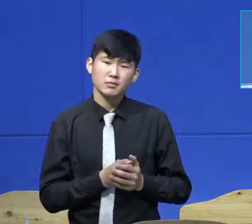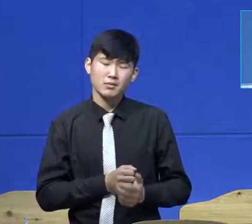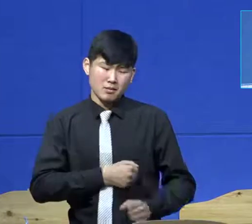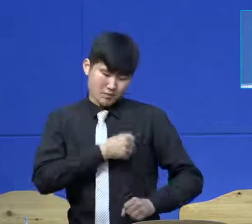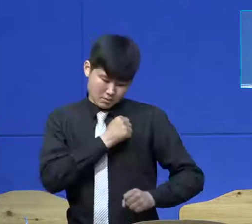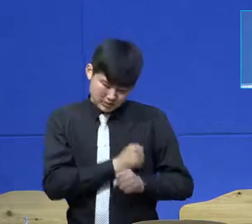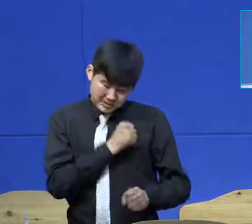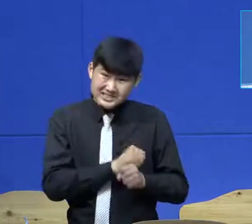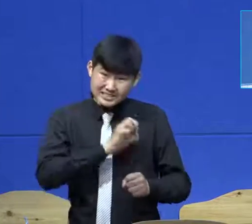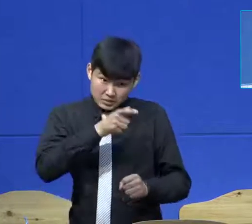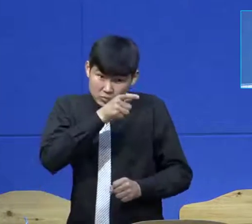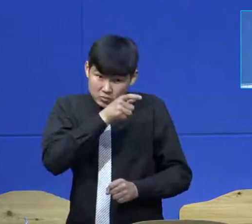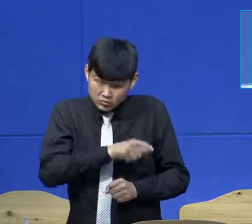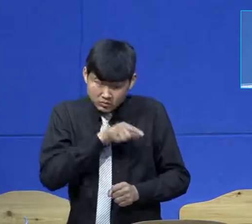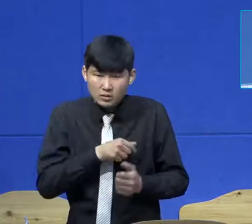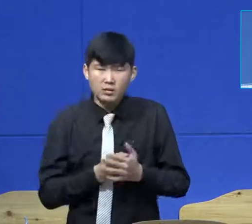Ажилтг хүнд